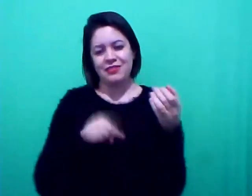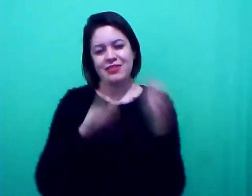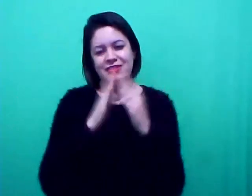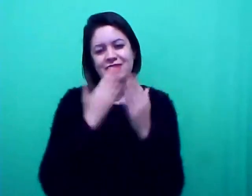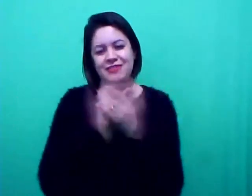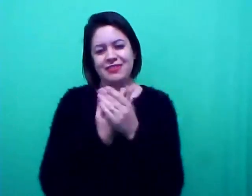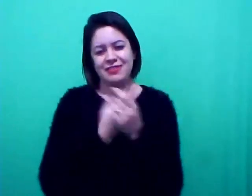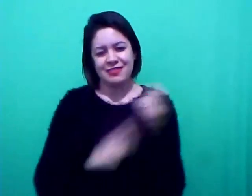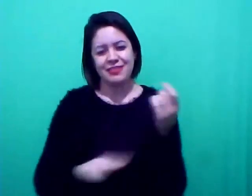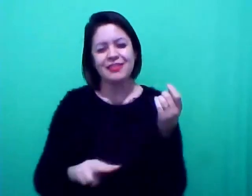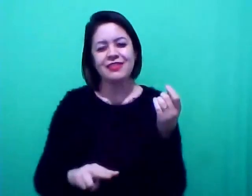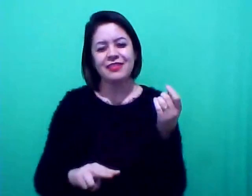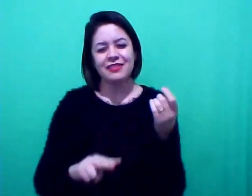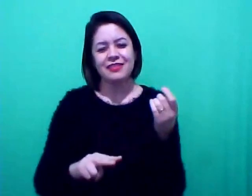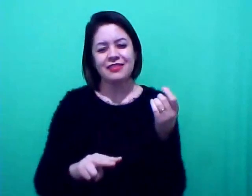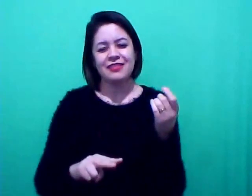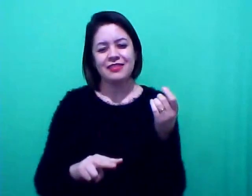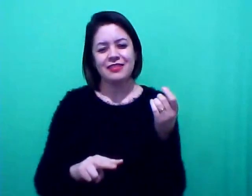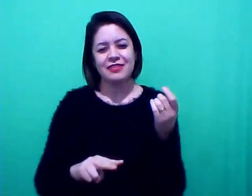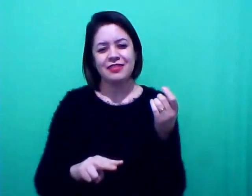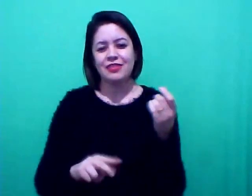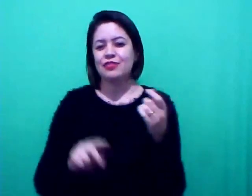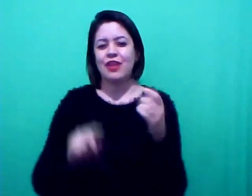É um sonho que tenha uma escola bilíngue, né?